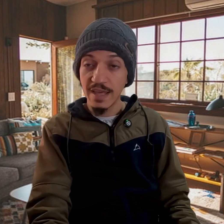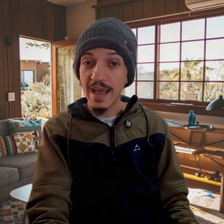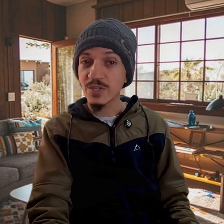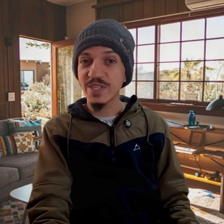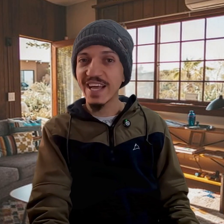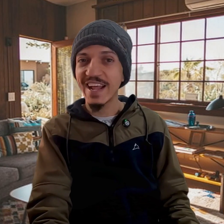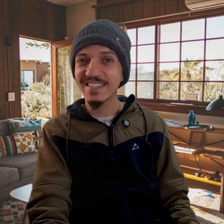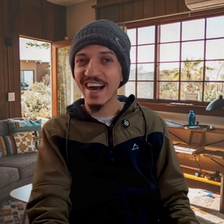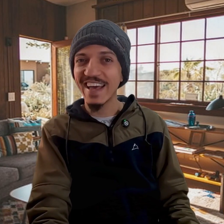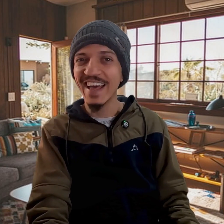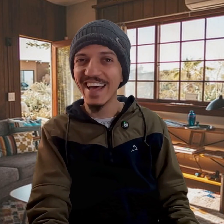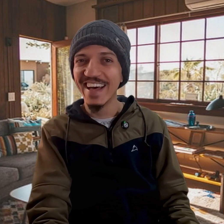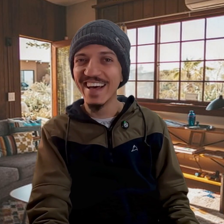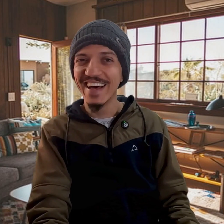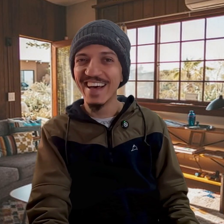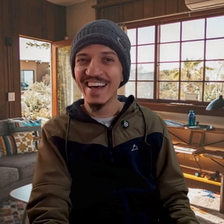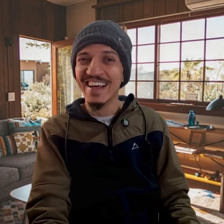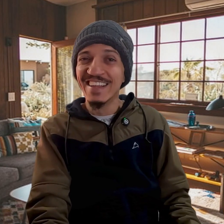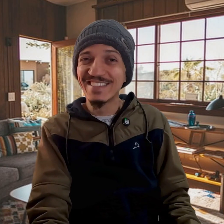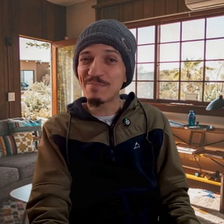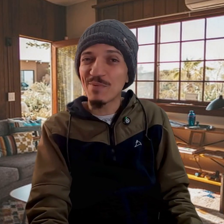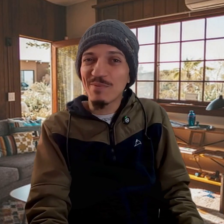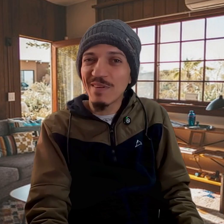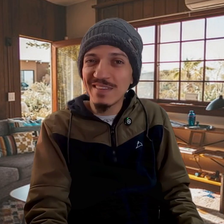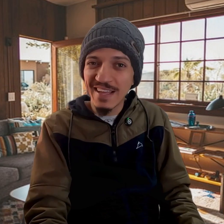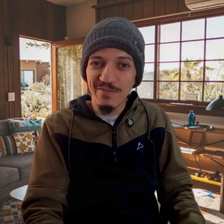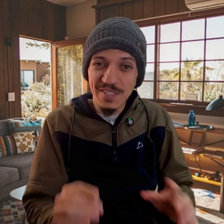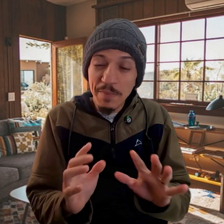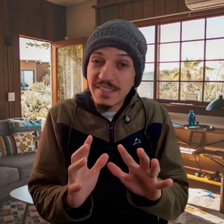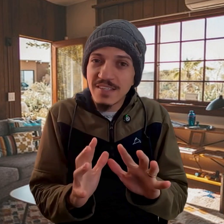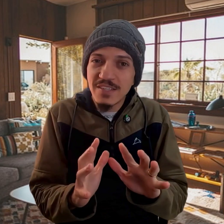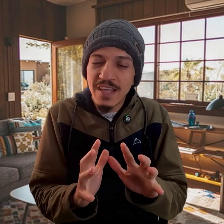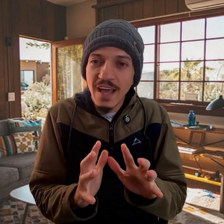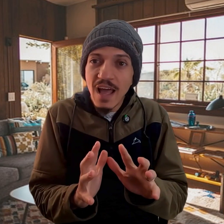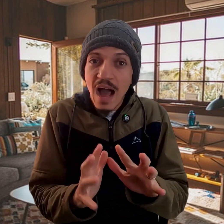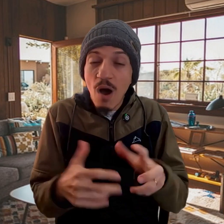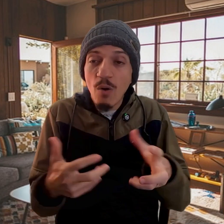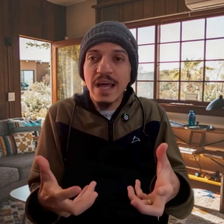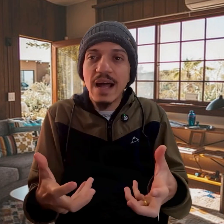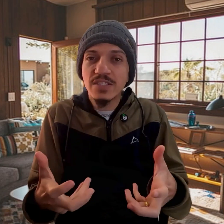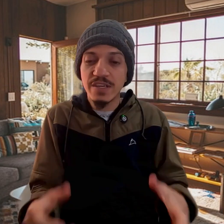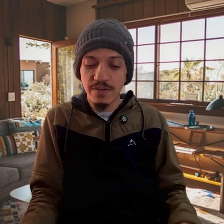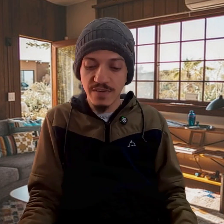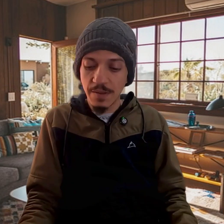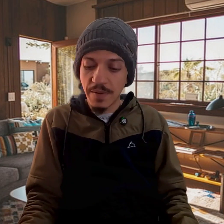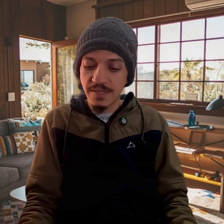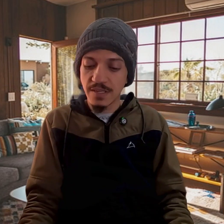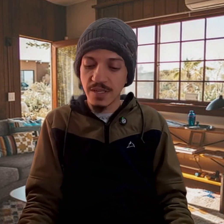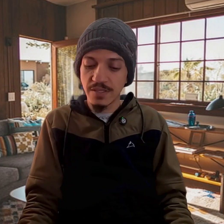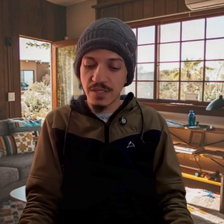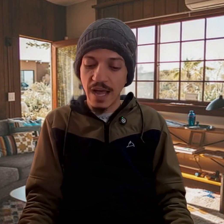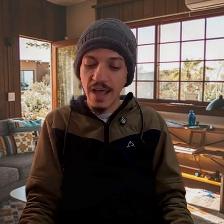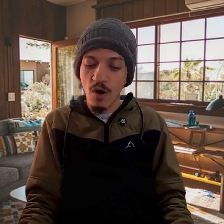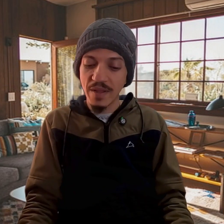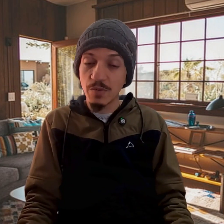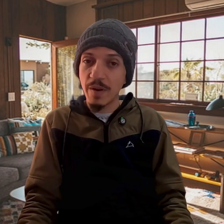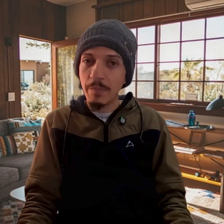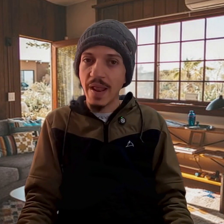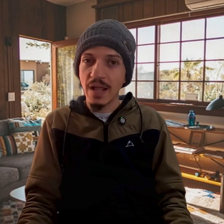sua internet cai. Tipo, entende? Você precisa de ter alternativas, você precisa de estar realmente preparado para